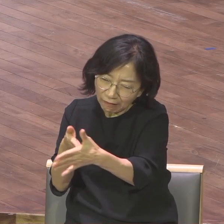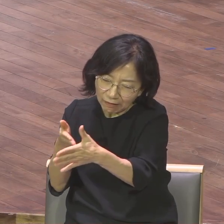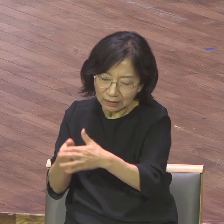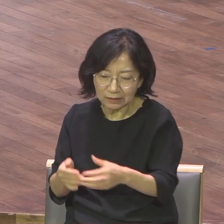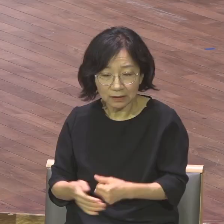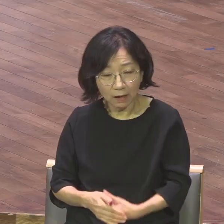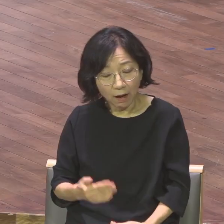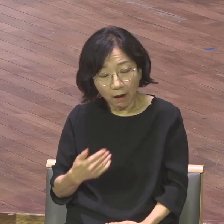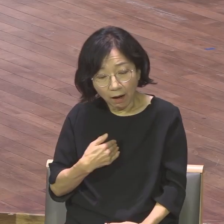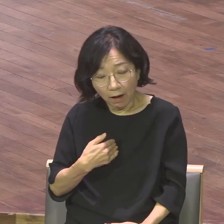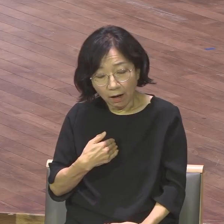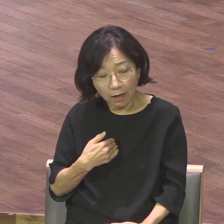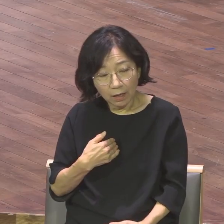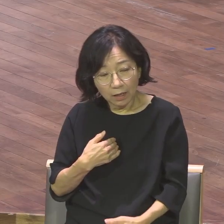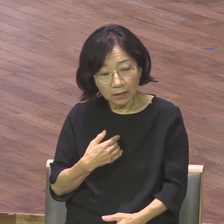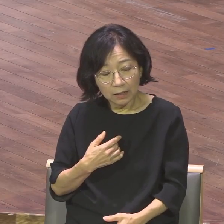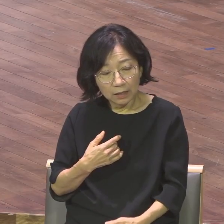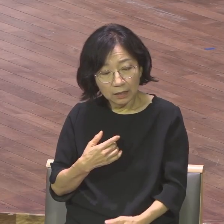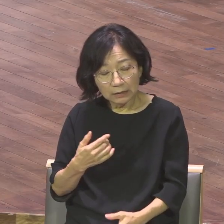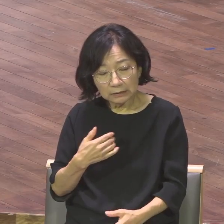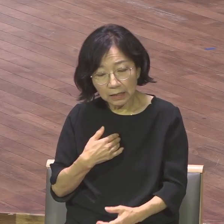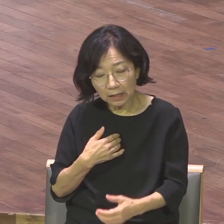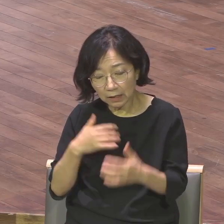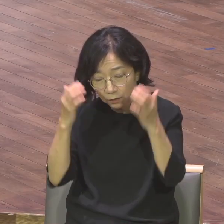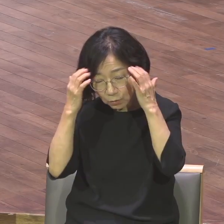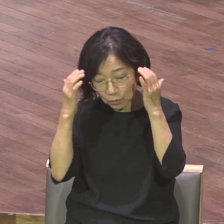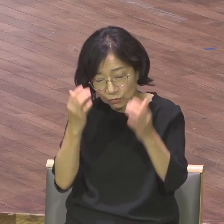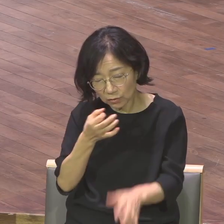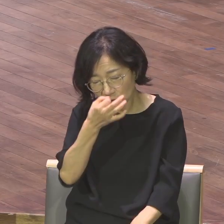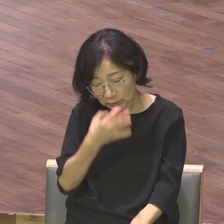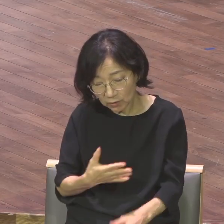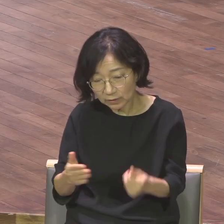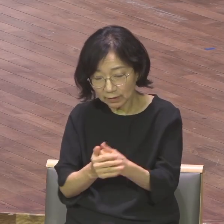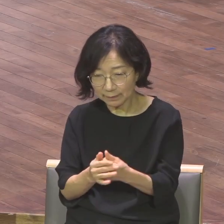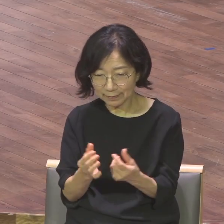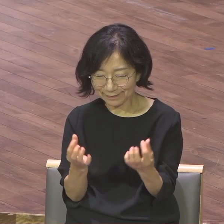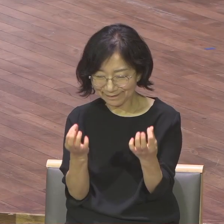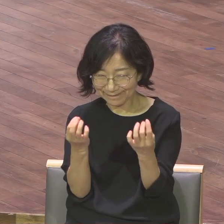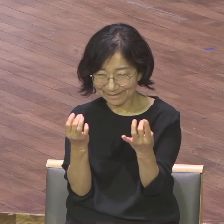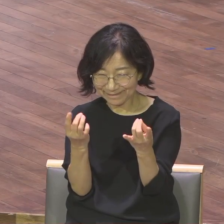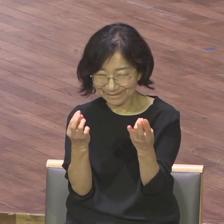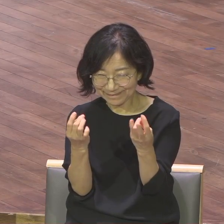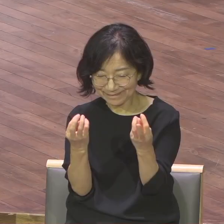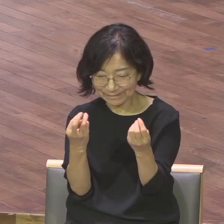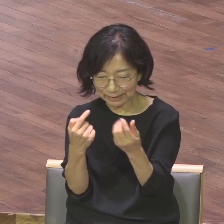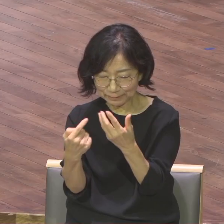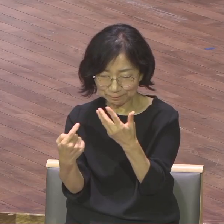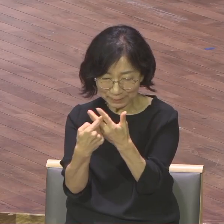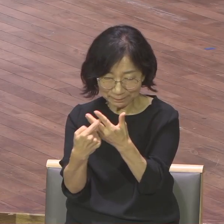자꾸 말리냐, 점쟁이 찾아갑니다. 쉬우니까.